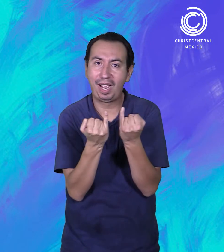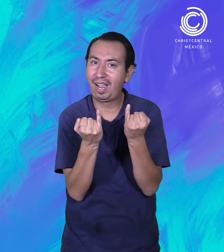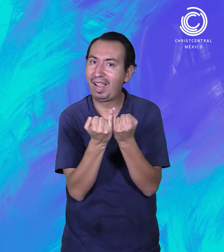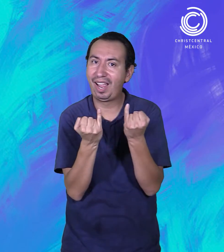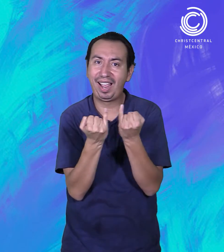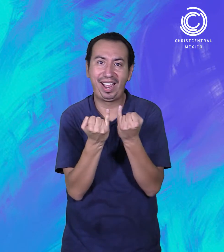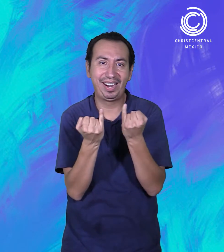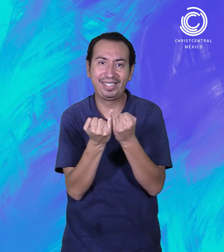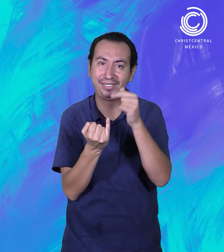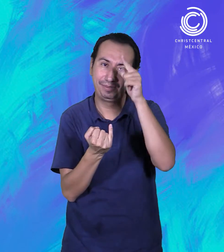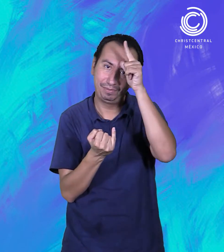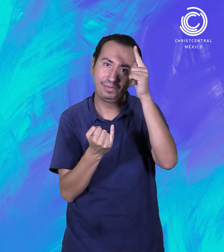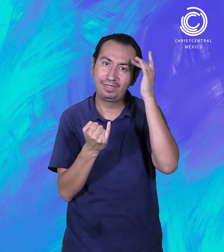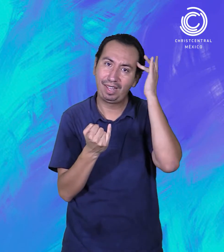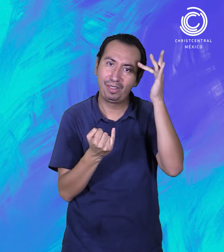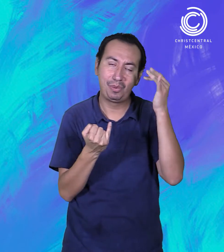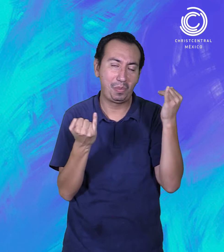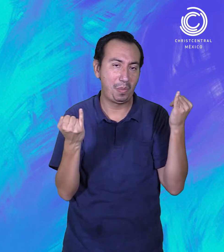amigos, que sucedió,